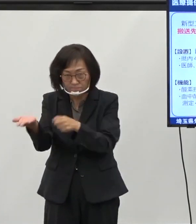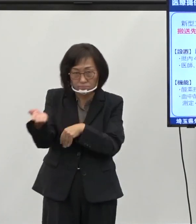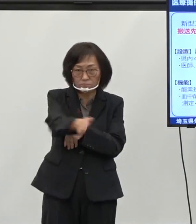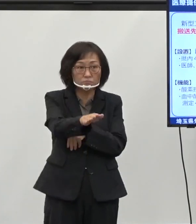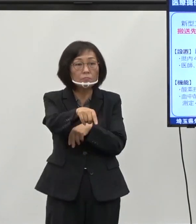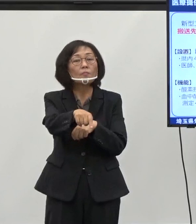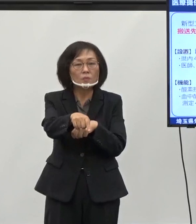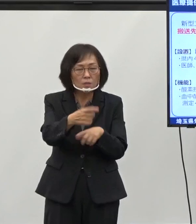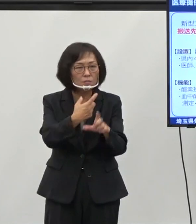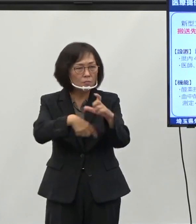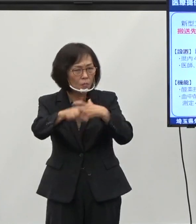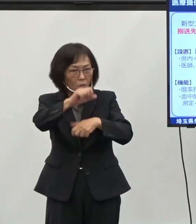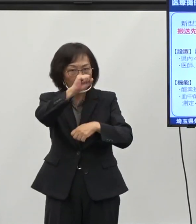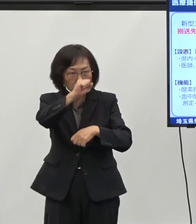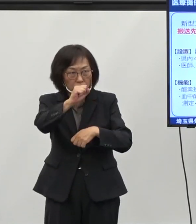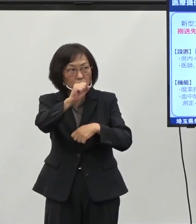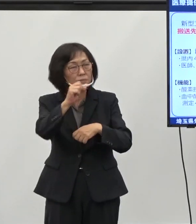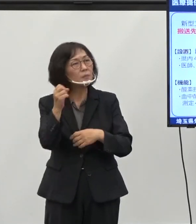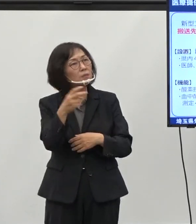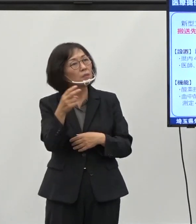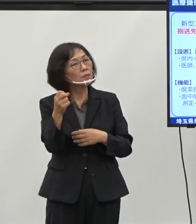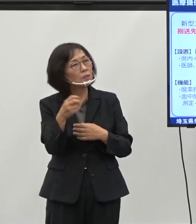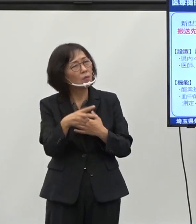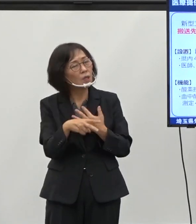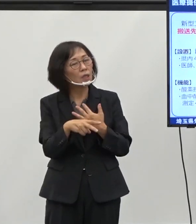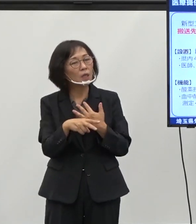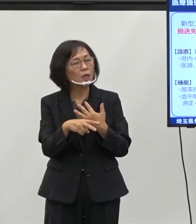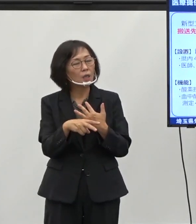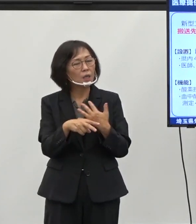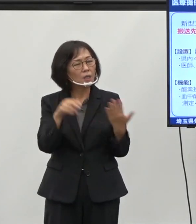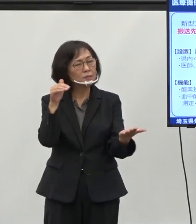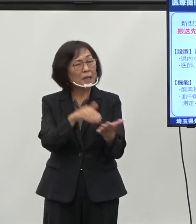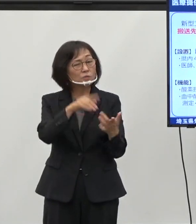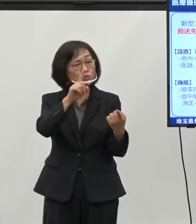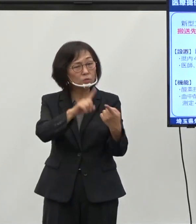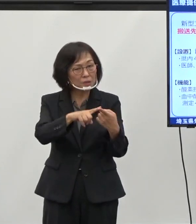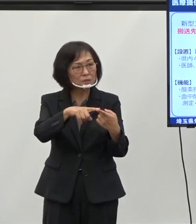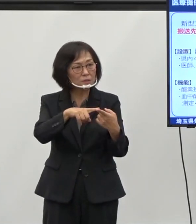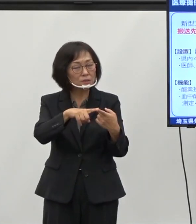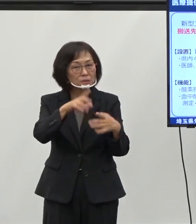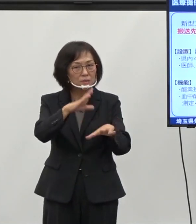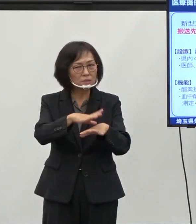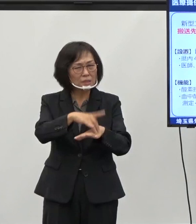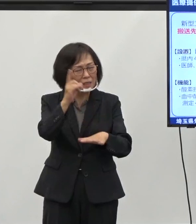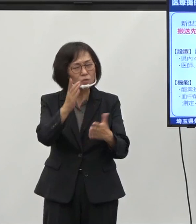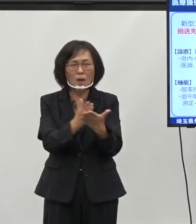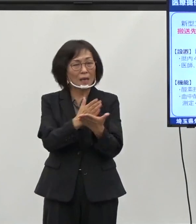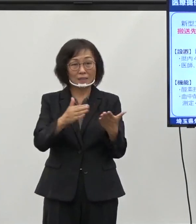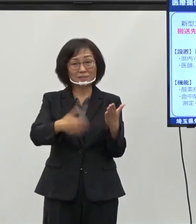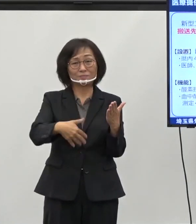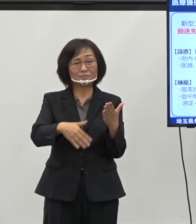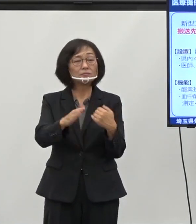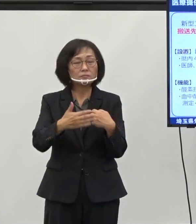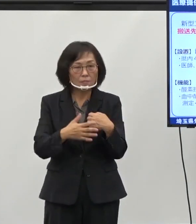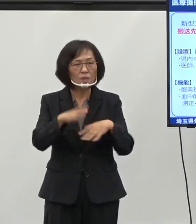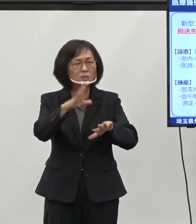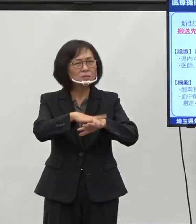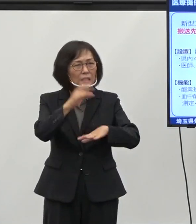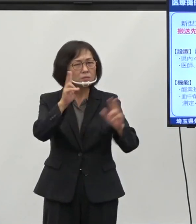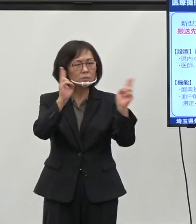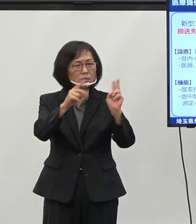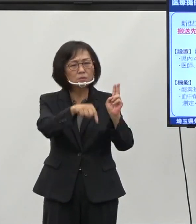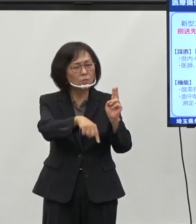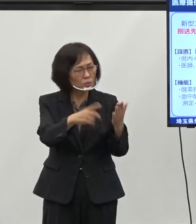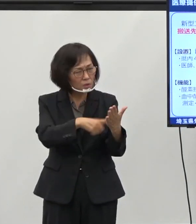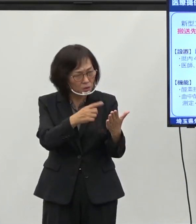い、もしくは仮に最終的な結論としてその事業者、当時まだ判断してませんでしたけれども、が能力が